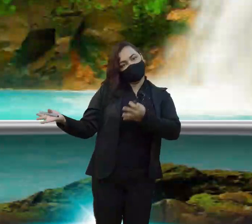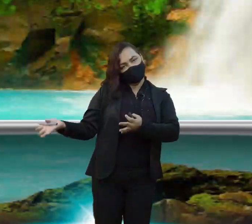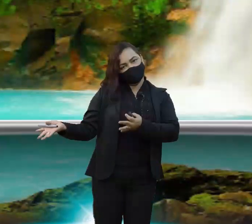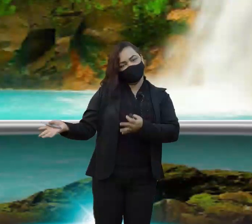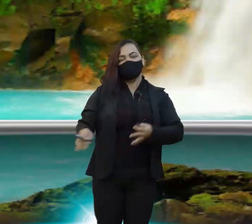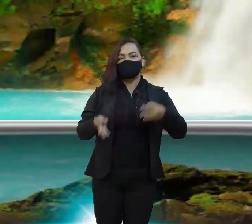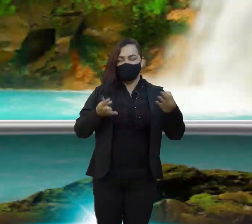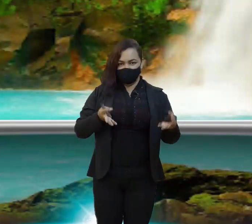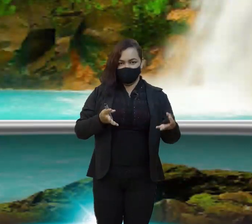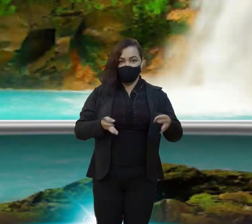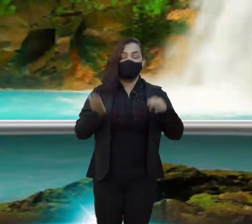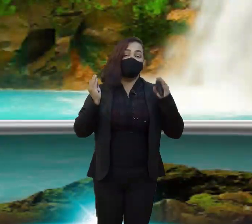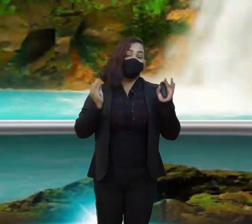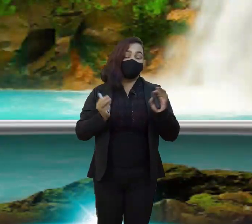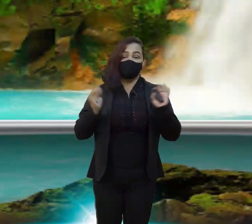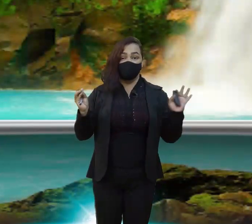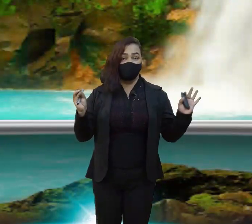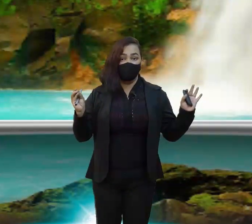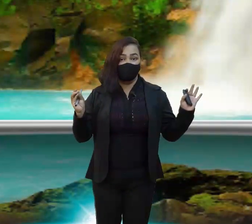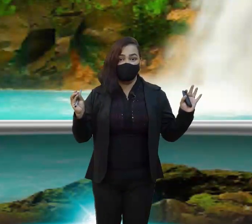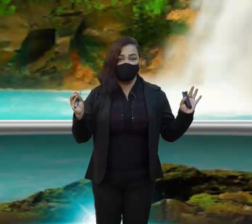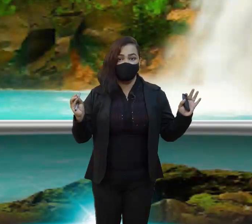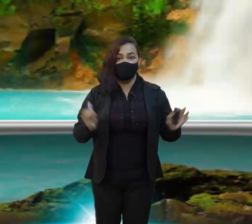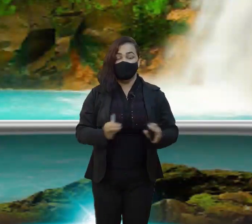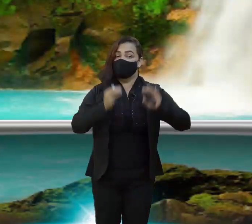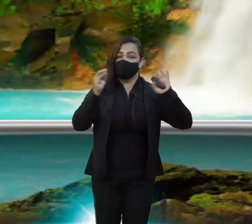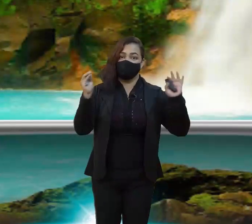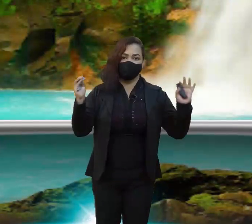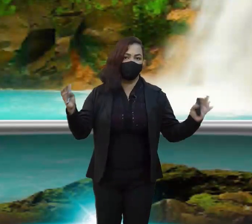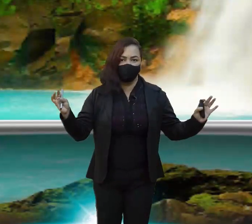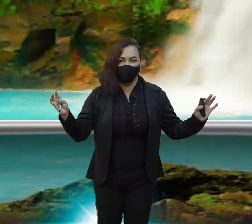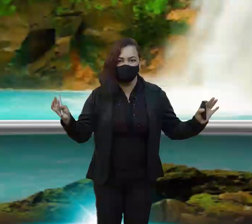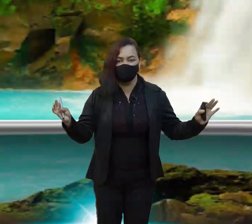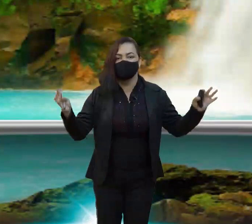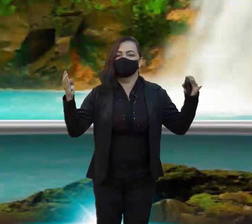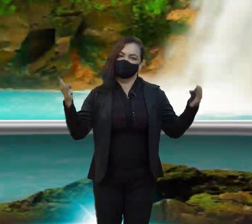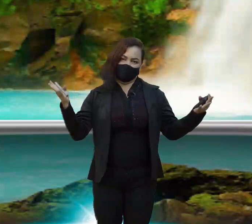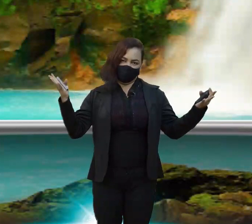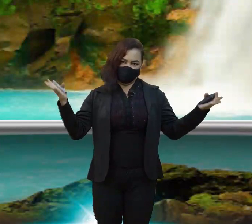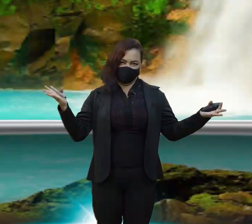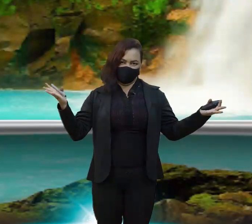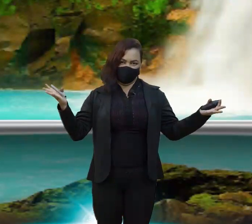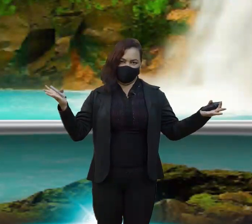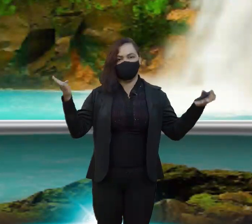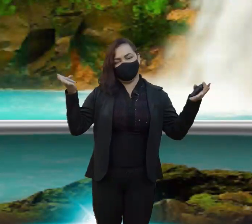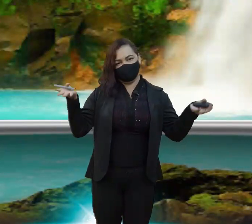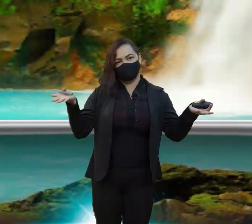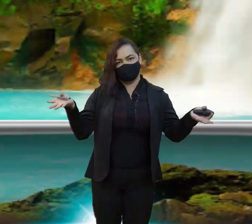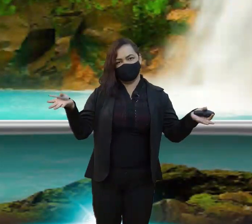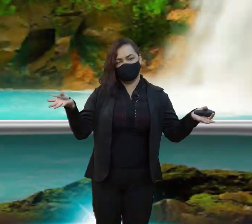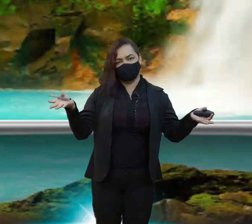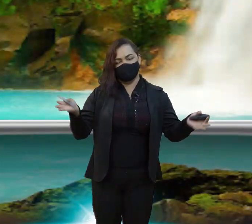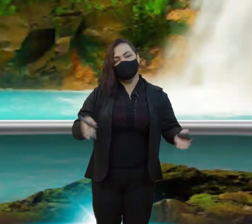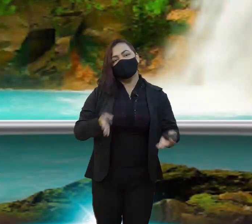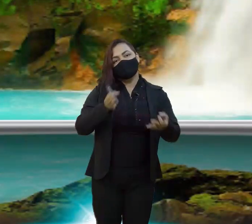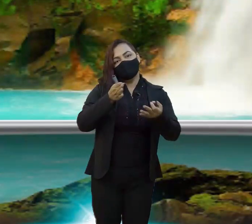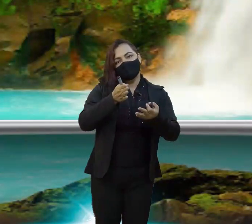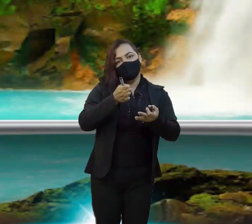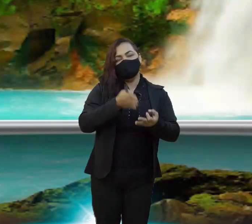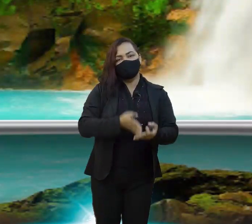ser e estar, e em inglês, o famoso e monstruoso verbo to be, que é o verbo ser e